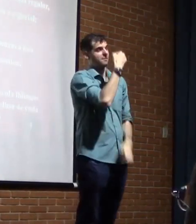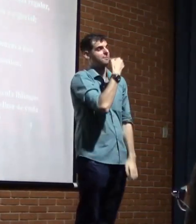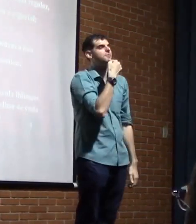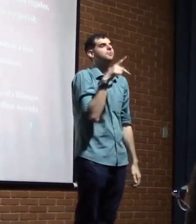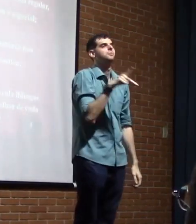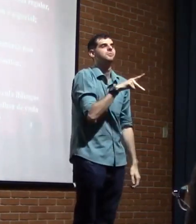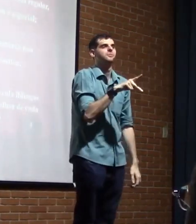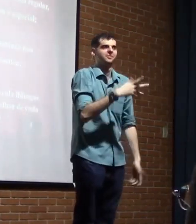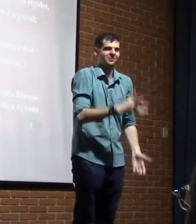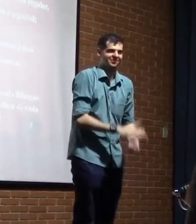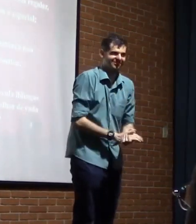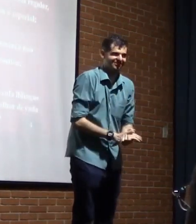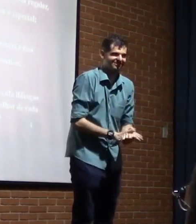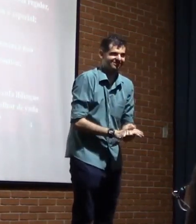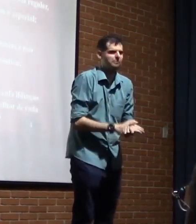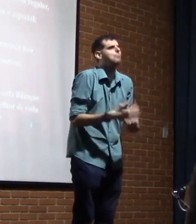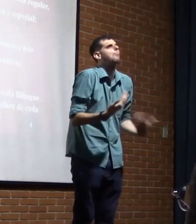né, que se pensavam, por exemplo,